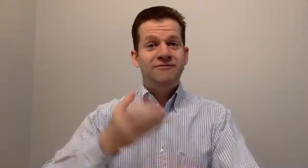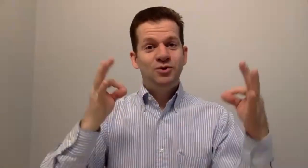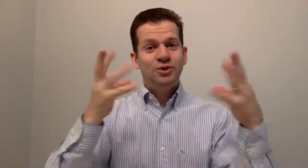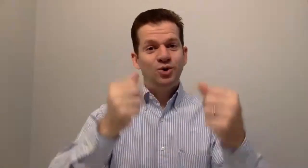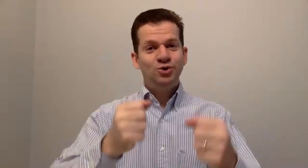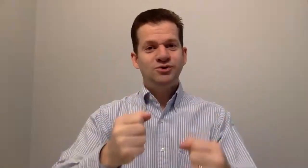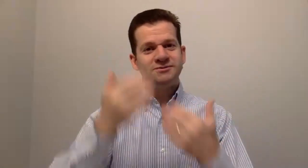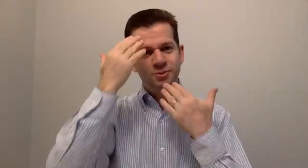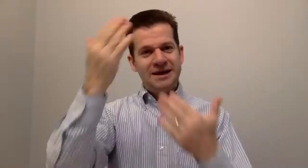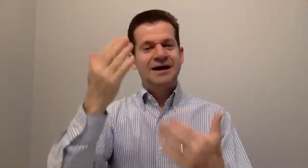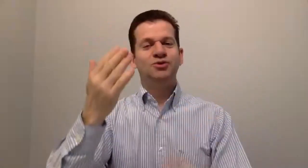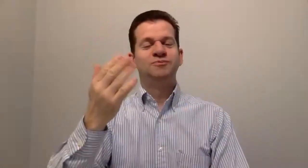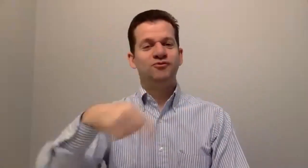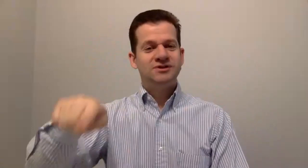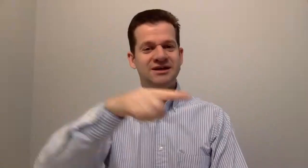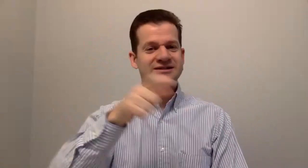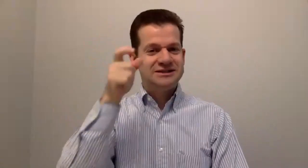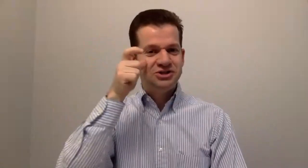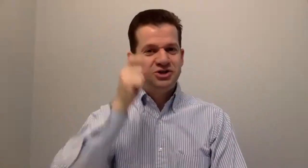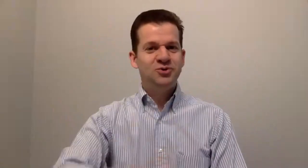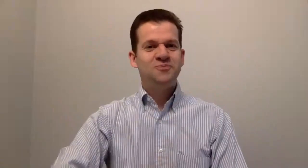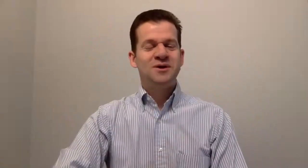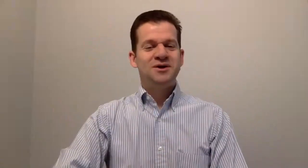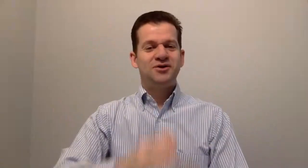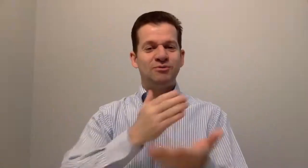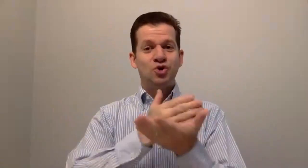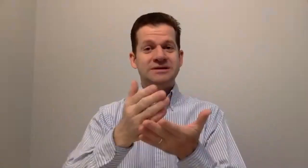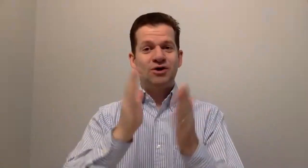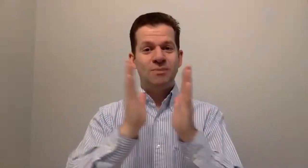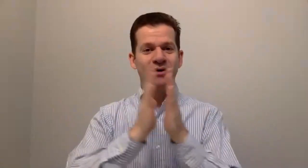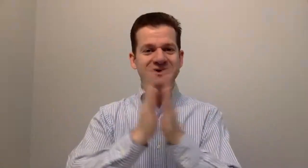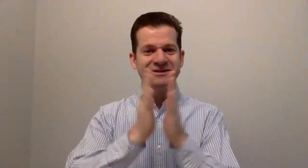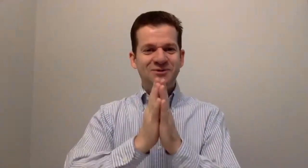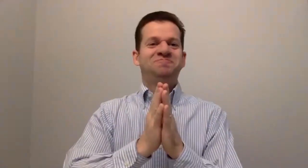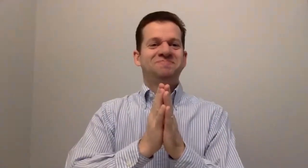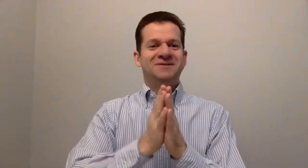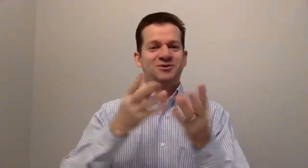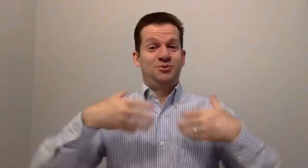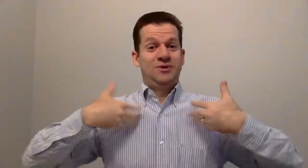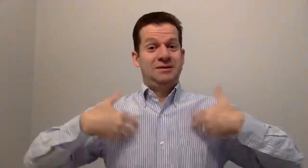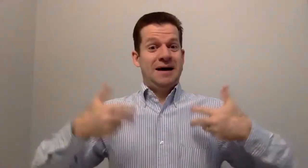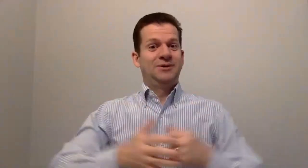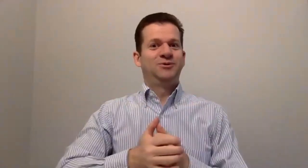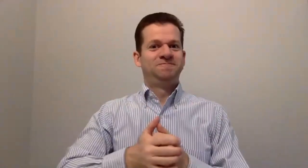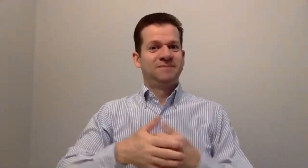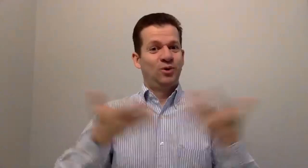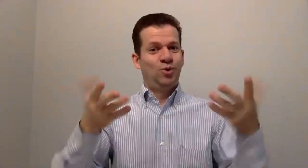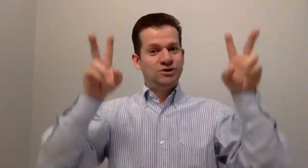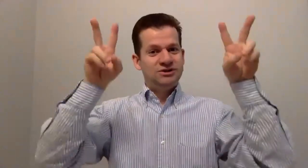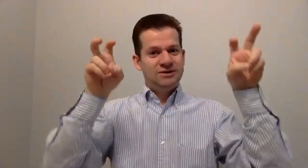Bem-vindo a todos, obrigado você que está assistindo. Nós vamos começar com uma oração. Sou muito animado hoje o